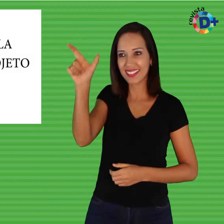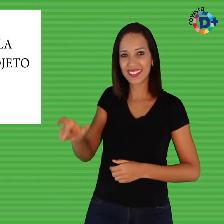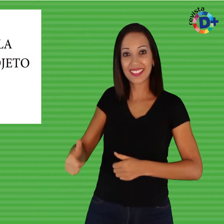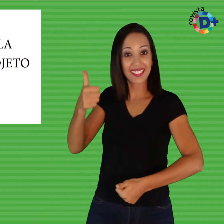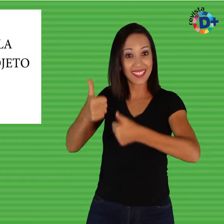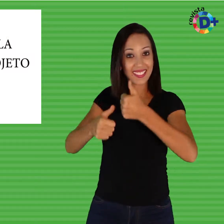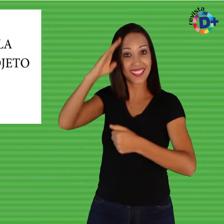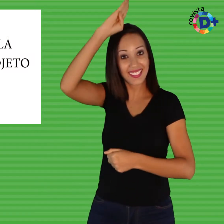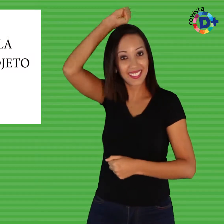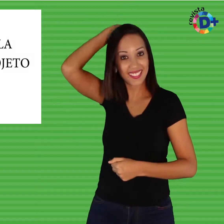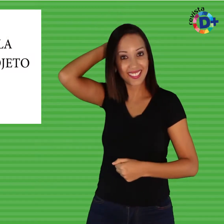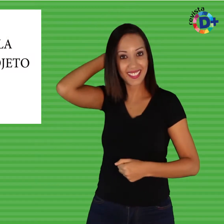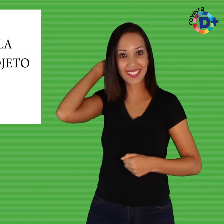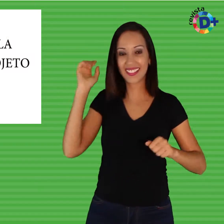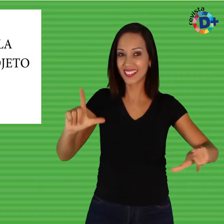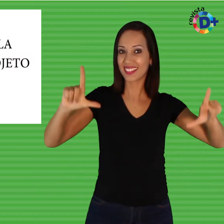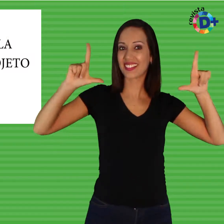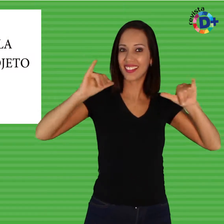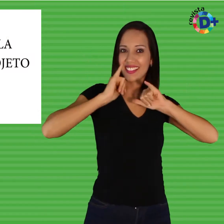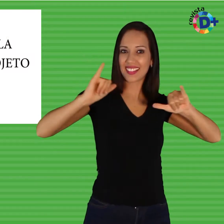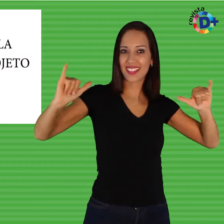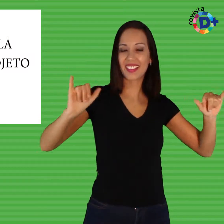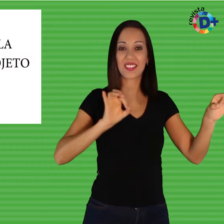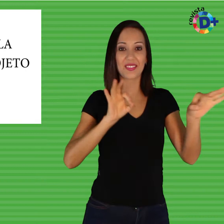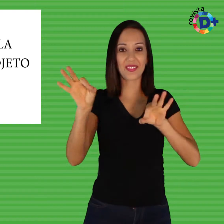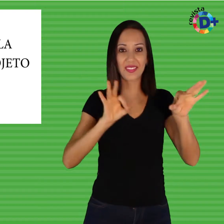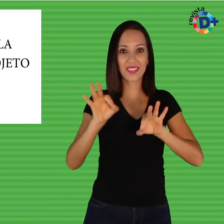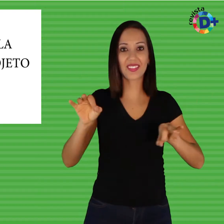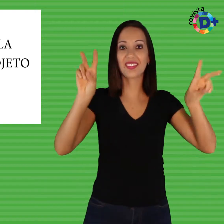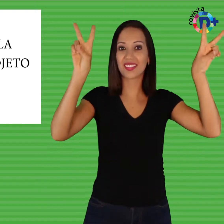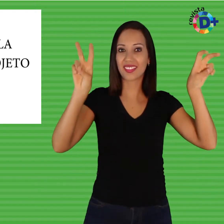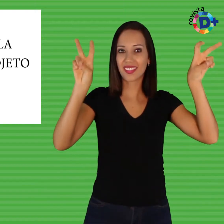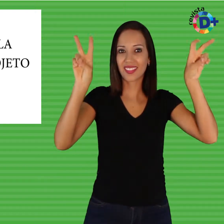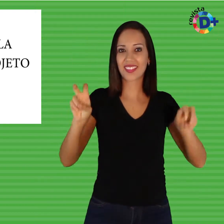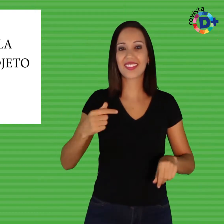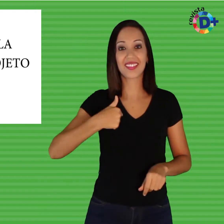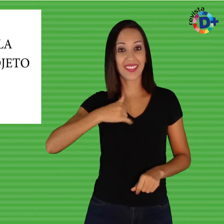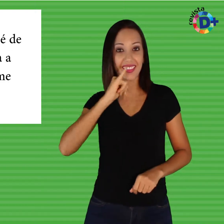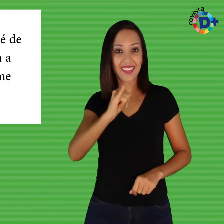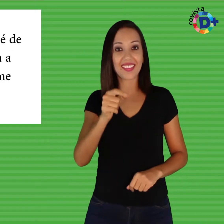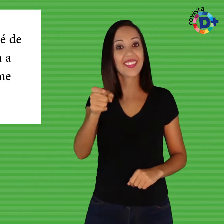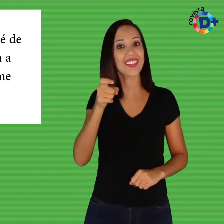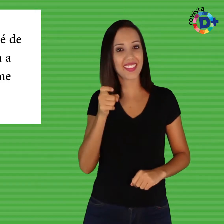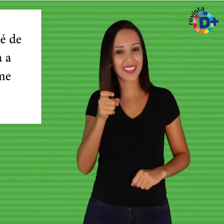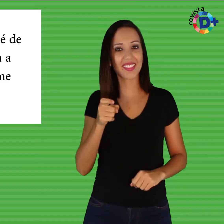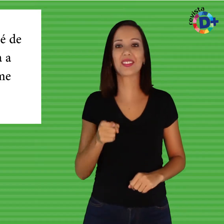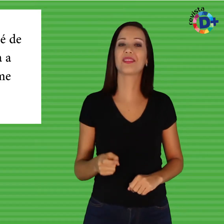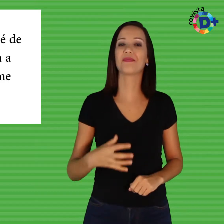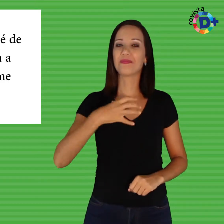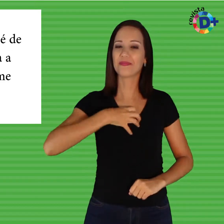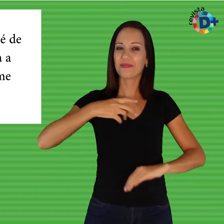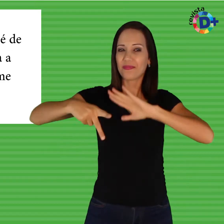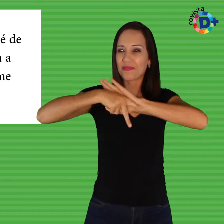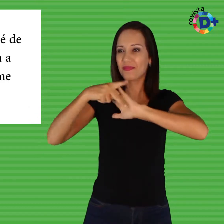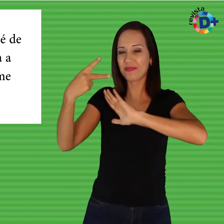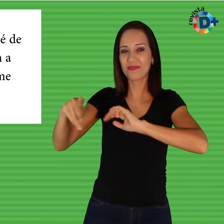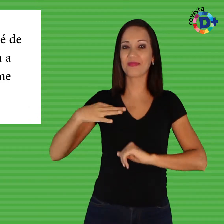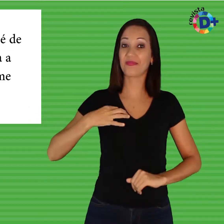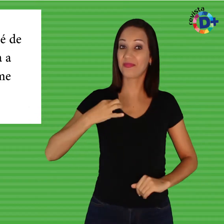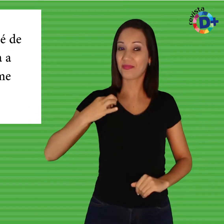Neymar Júnior estrela campanha para o projeto Eu Digo X. A ação voluntária do Astro é de suma